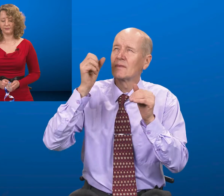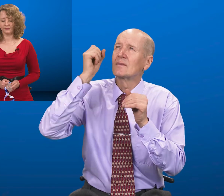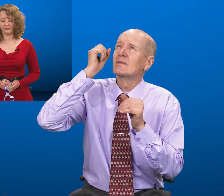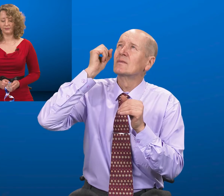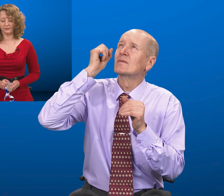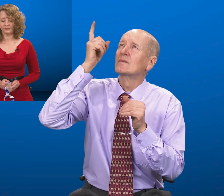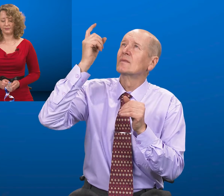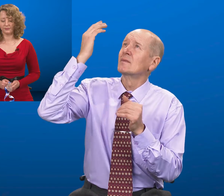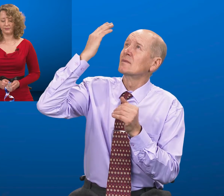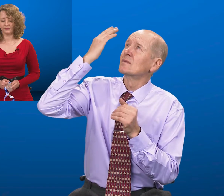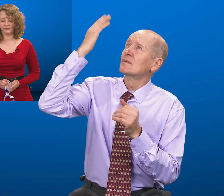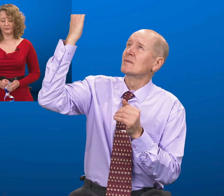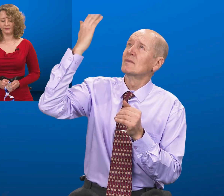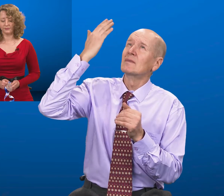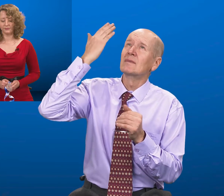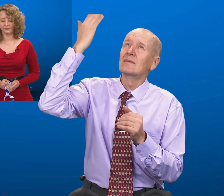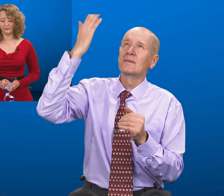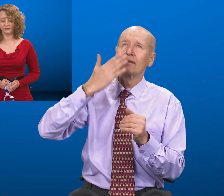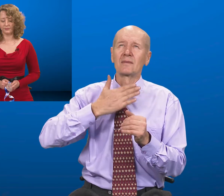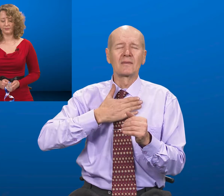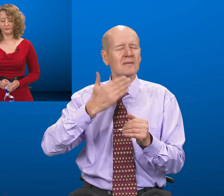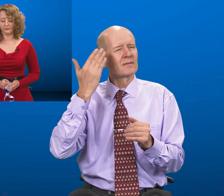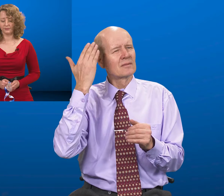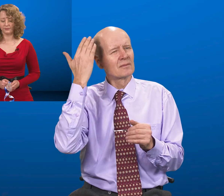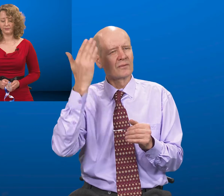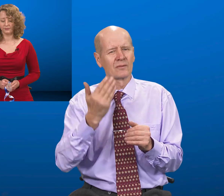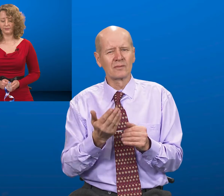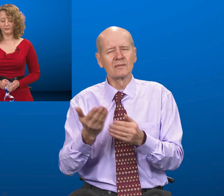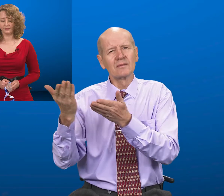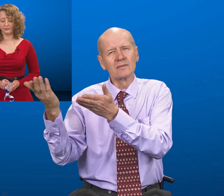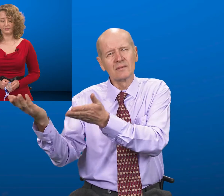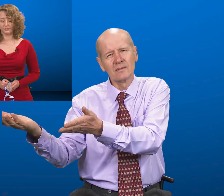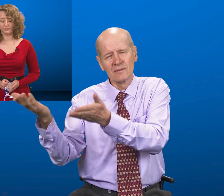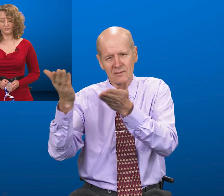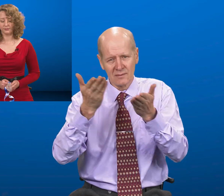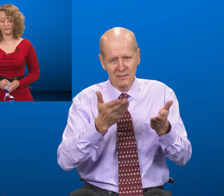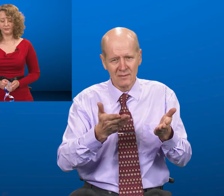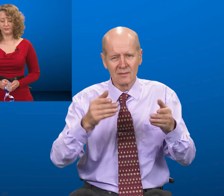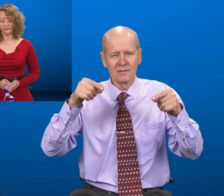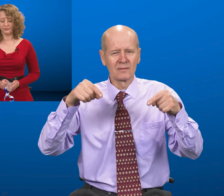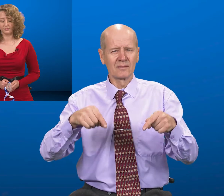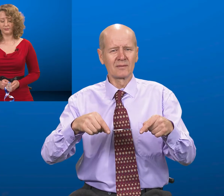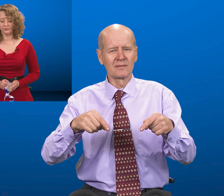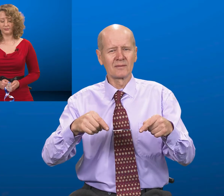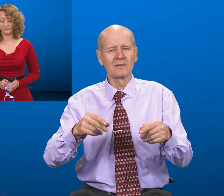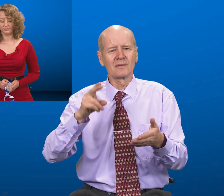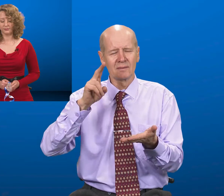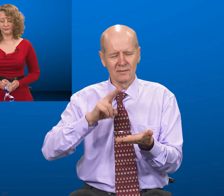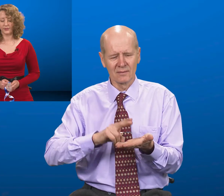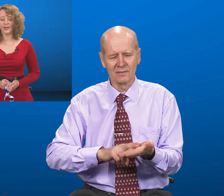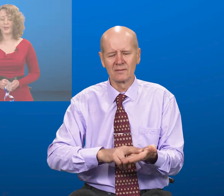можем остановиться и познать, что Ты наш Творец, Спаситель и наш Бог. Мы приглашаем Тебя на это собрание. Будь с нами,